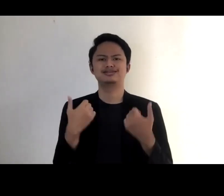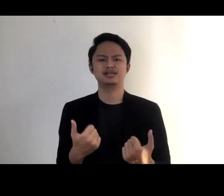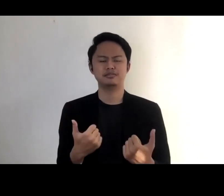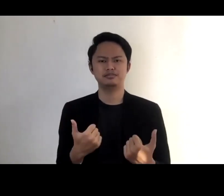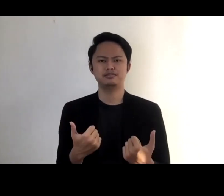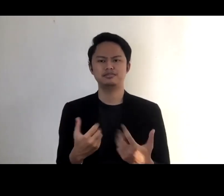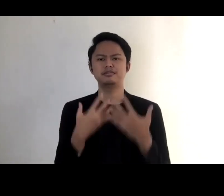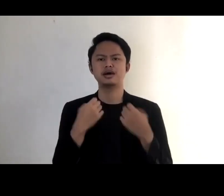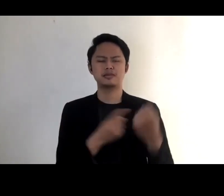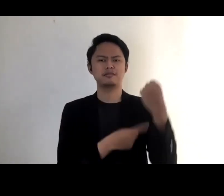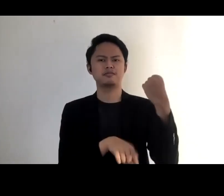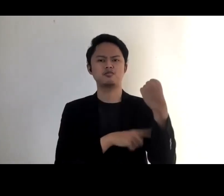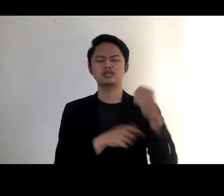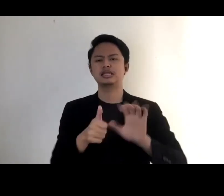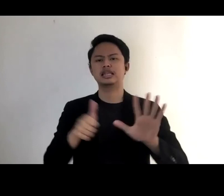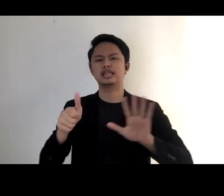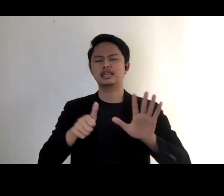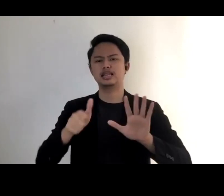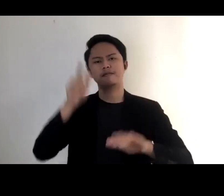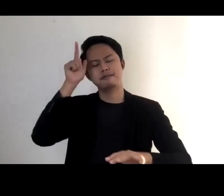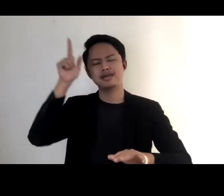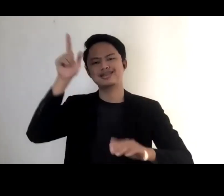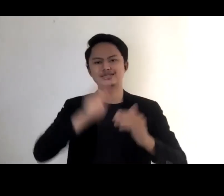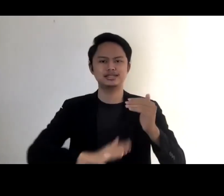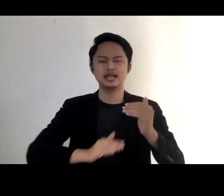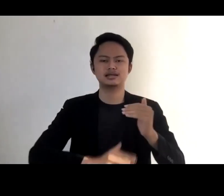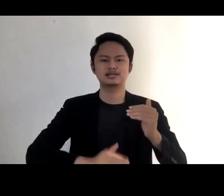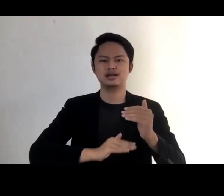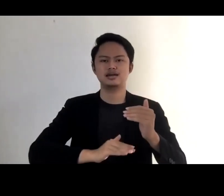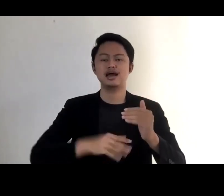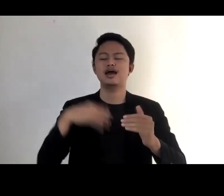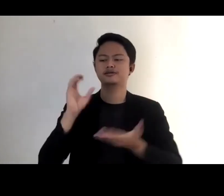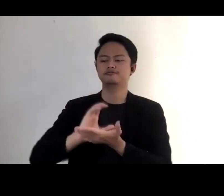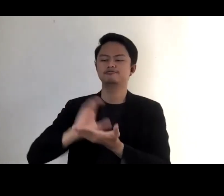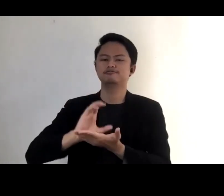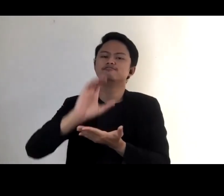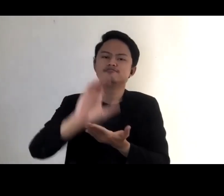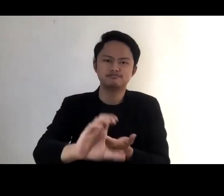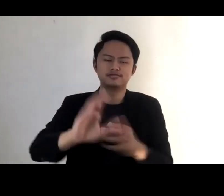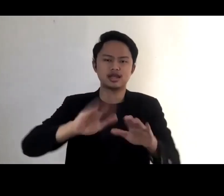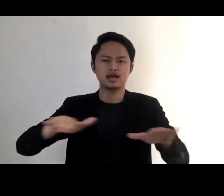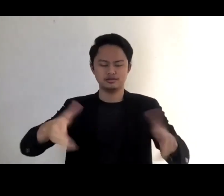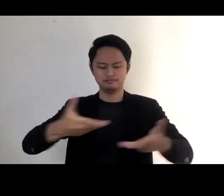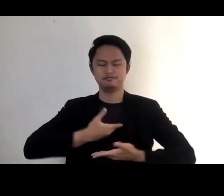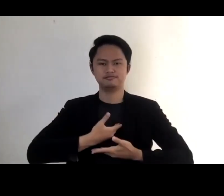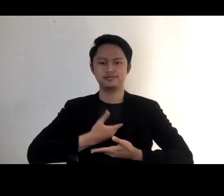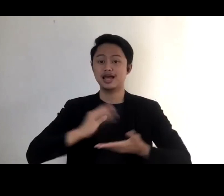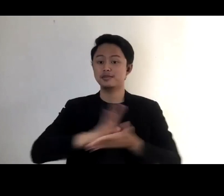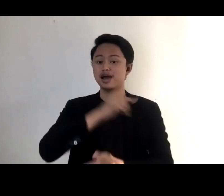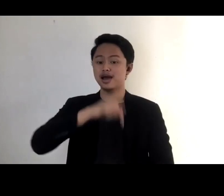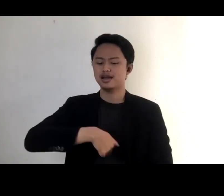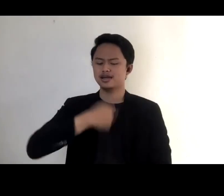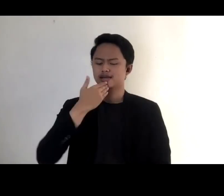kemampuan 6 literasi dasar yang harus kita bekalkan kepada anak-anak kita. Pada kesempatan ini saya mengucapkan terima